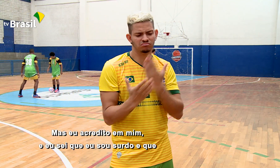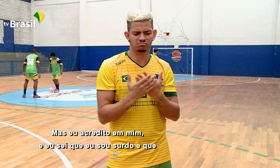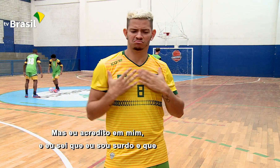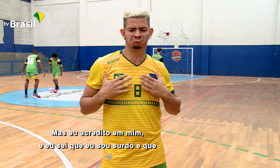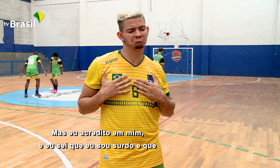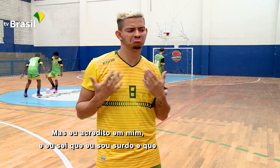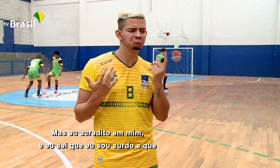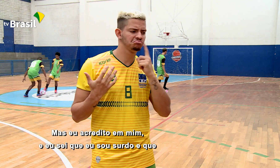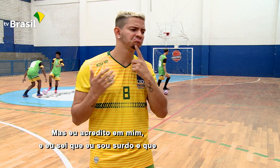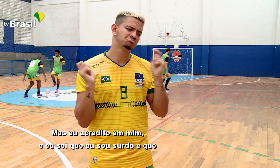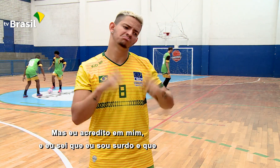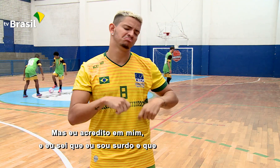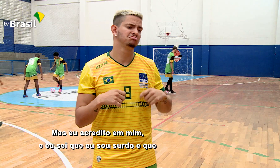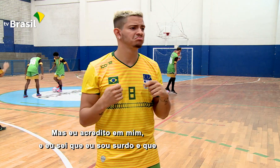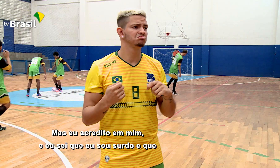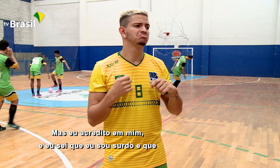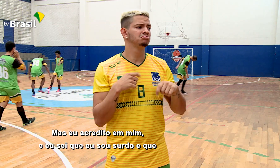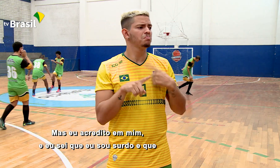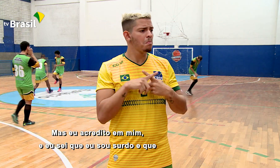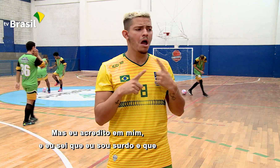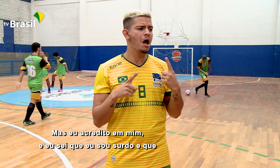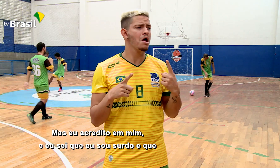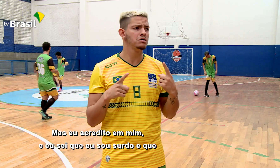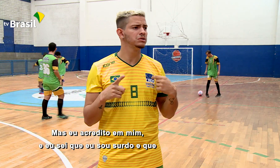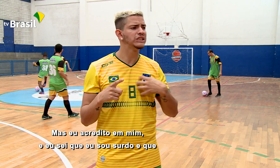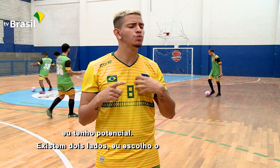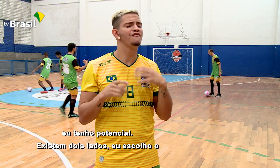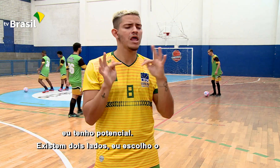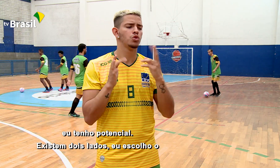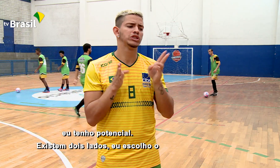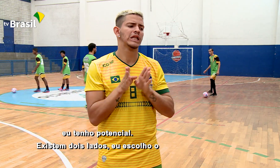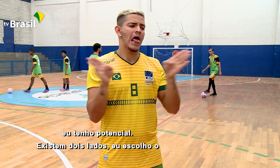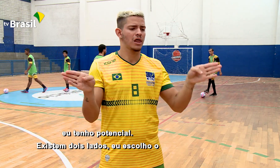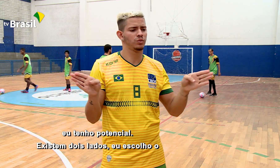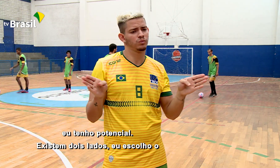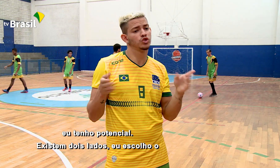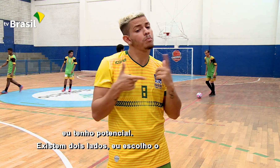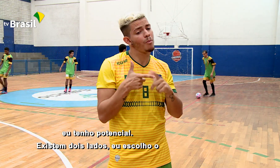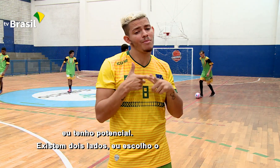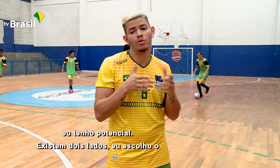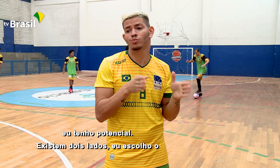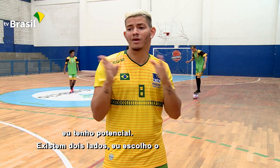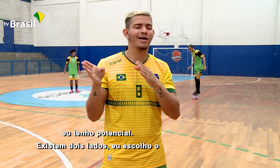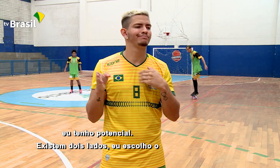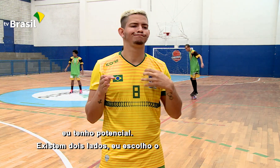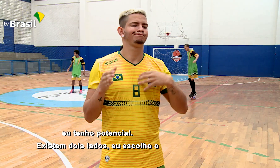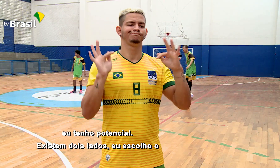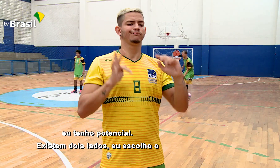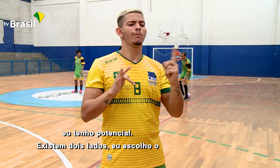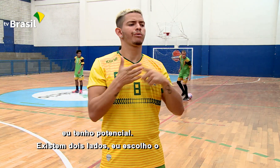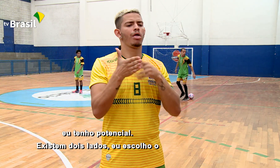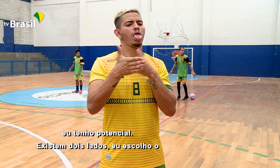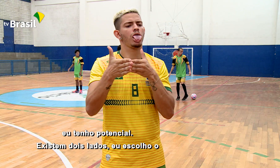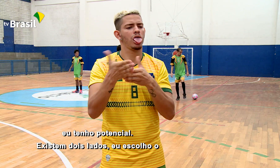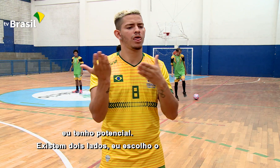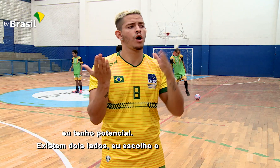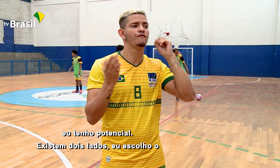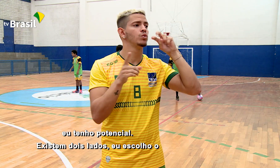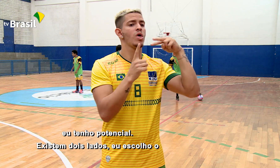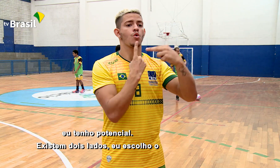Mas eu acredito em mim e eu sei que eu sou surdo e que eu tenho potencial. Existem dois lados. Eu escolho o